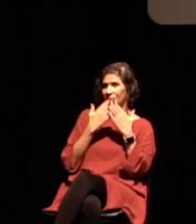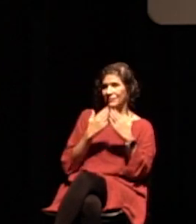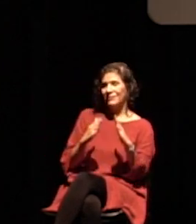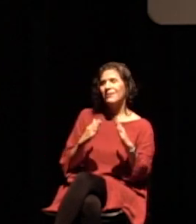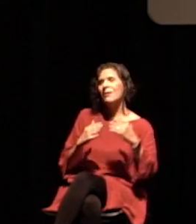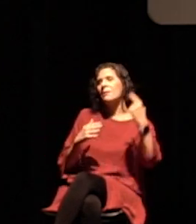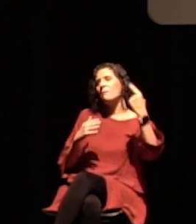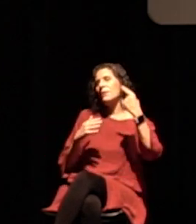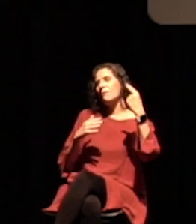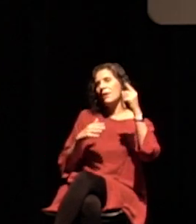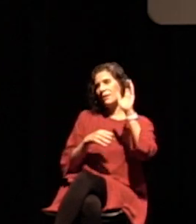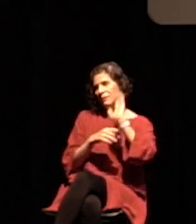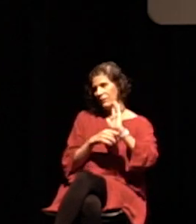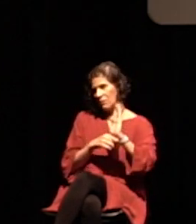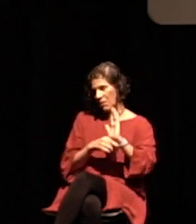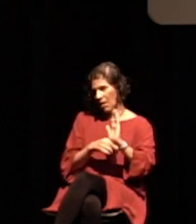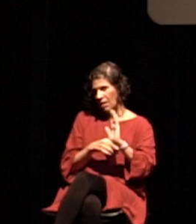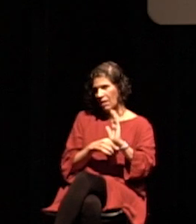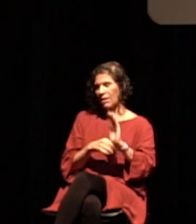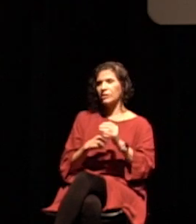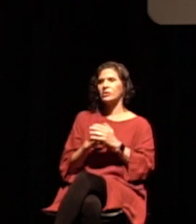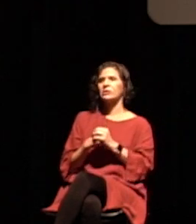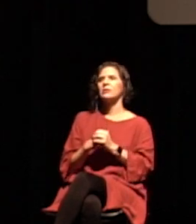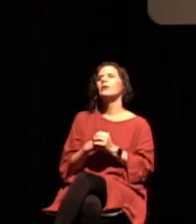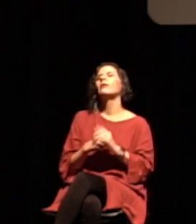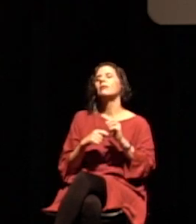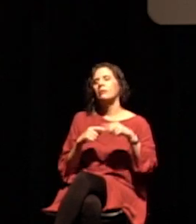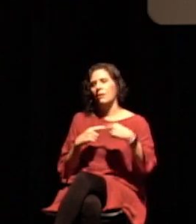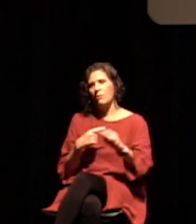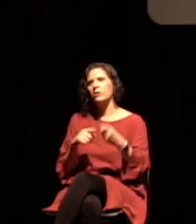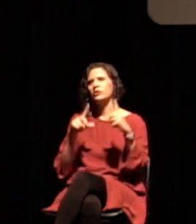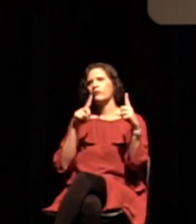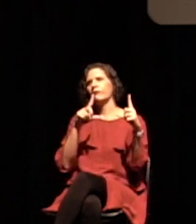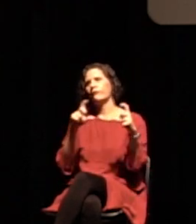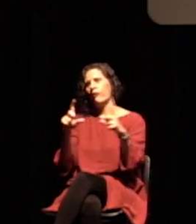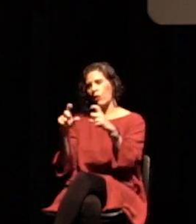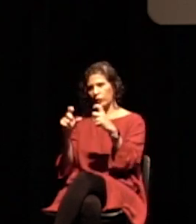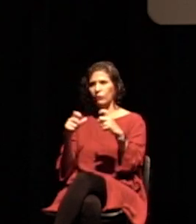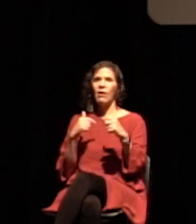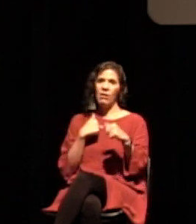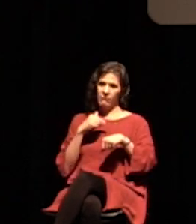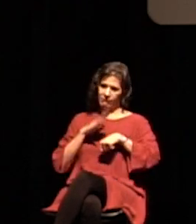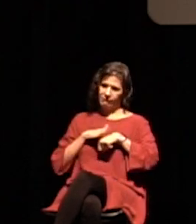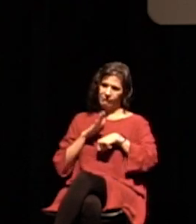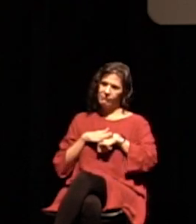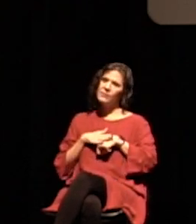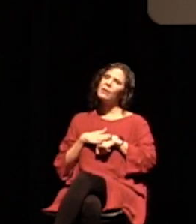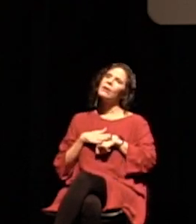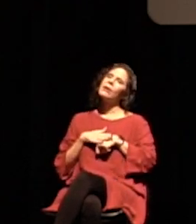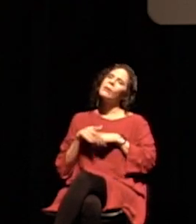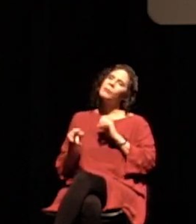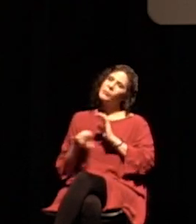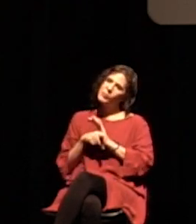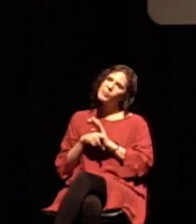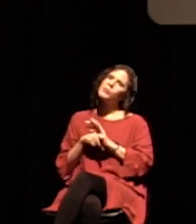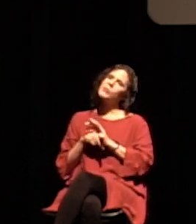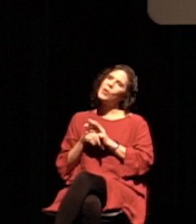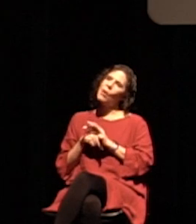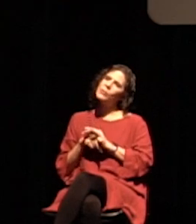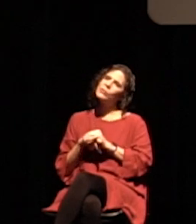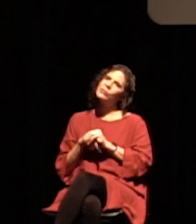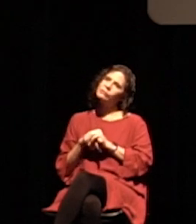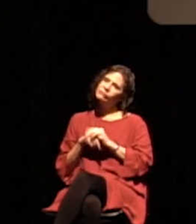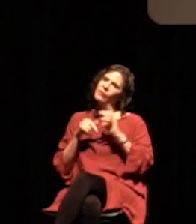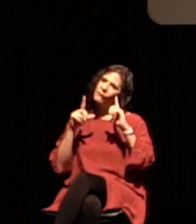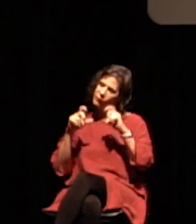comecei primeiro com os filmes do que com as fotos, eu tirava sequências fotográficas dos fotogramas dos filmes Super